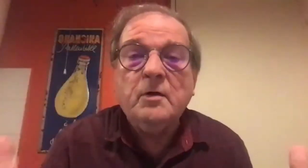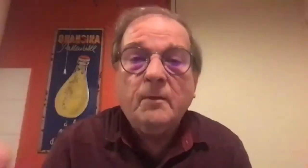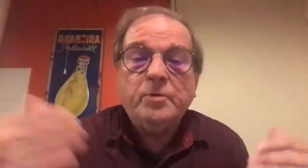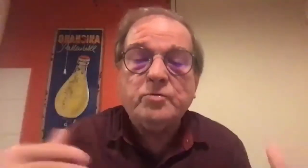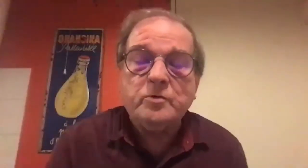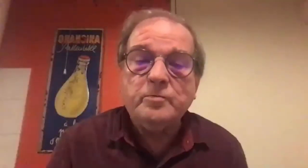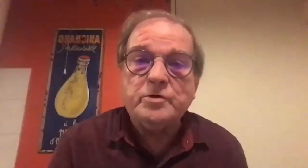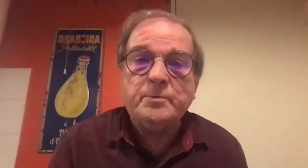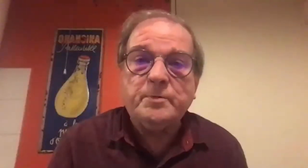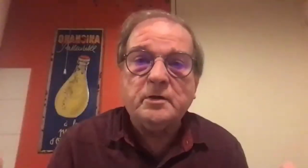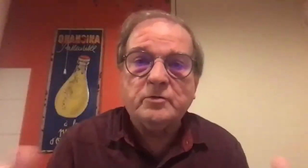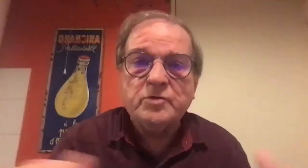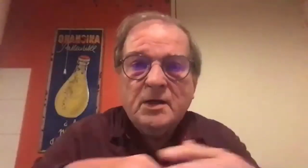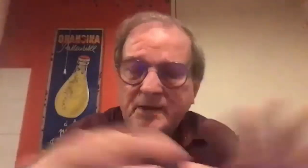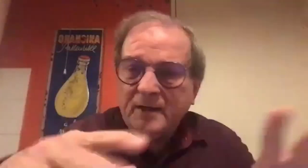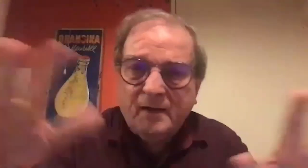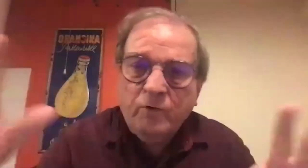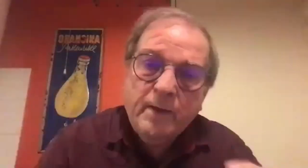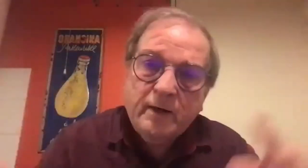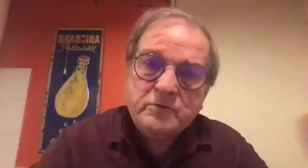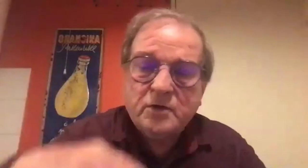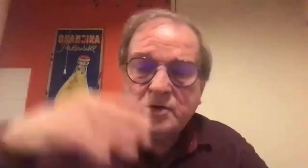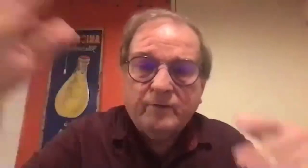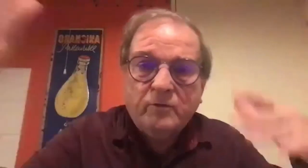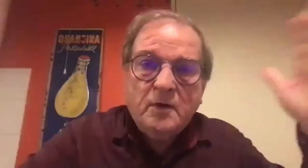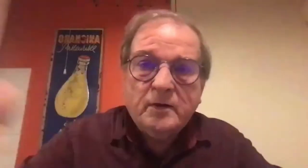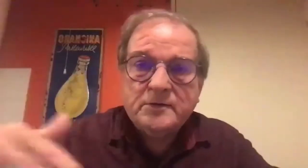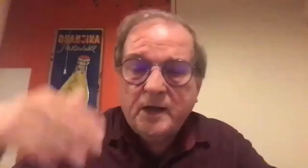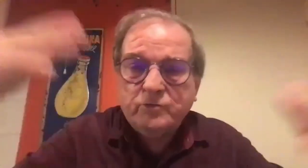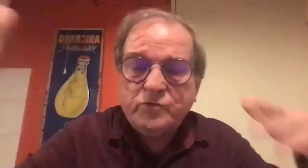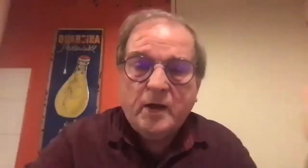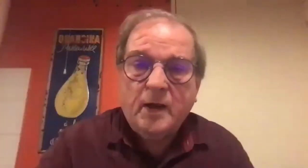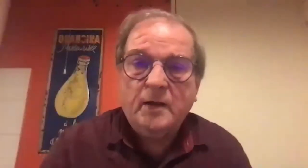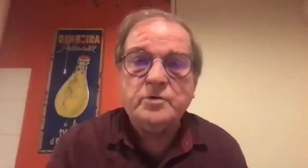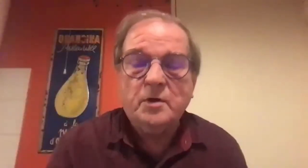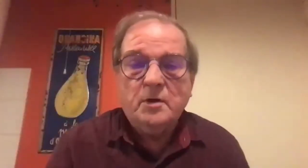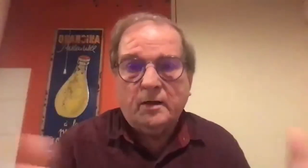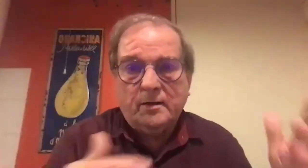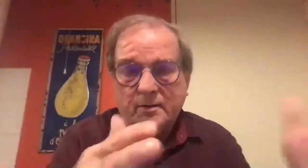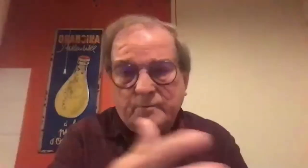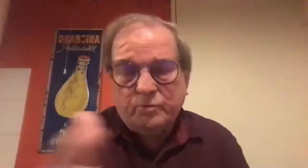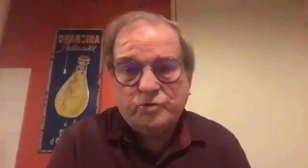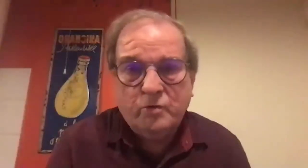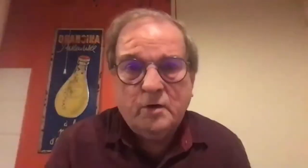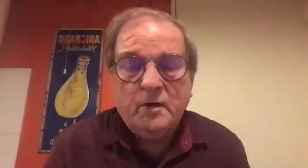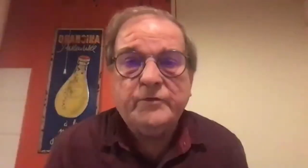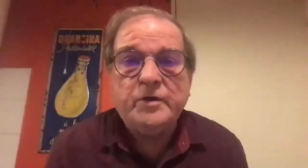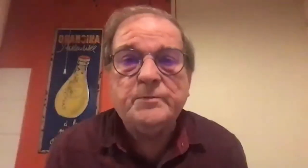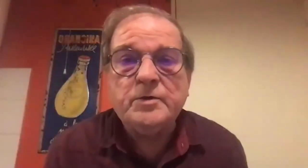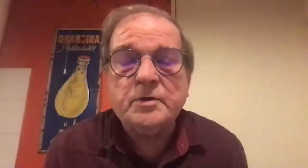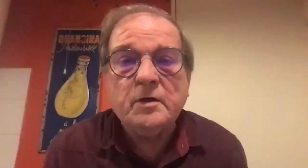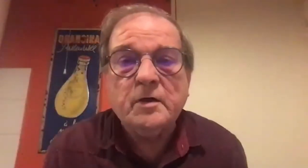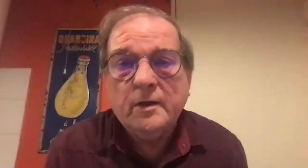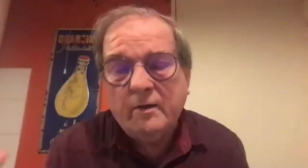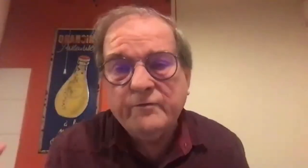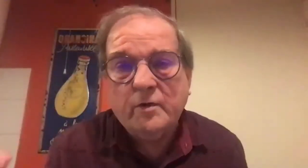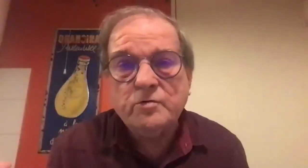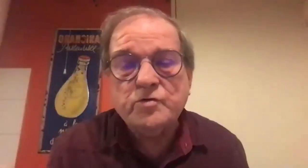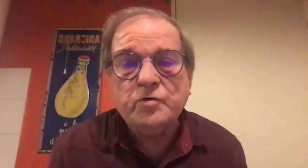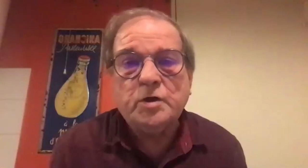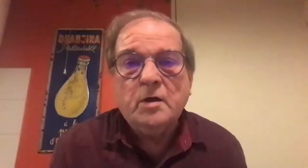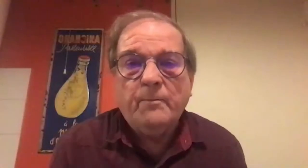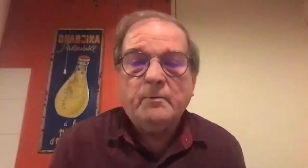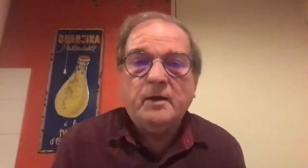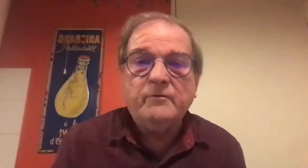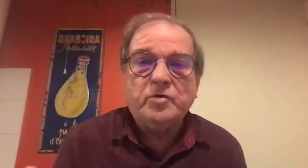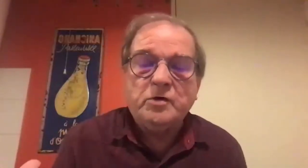revolucionário pelos comunistas brasileiros, sem entrar no mérito se eles estavam certos ou errados. A realidade mostrou, evidentemente, que não havia